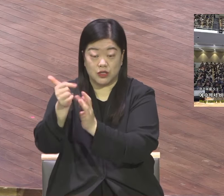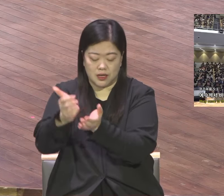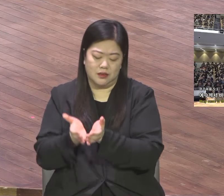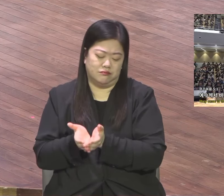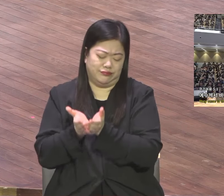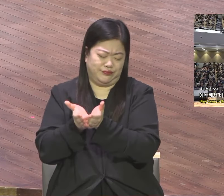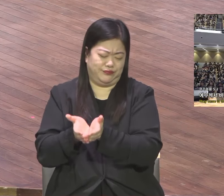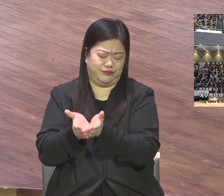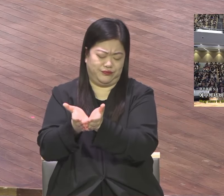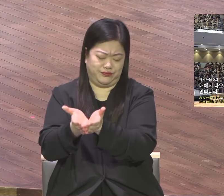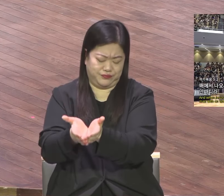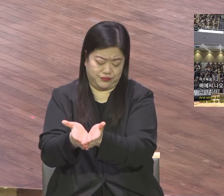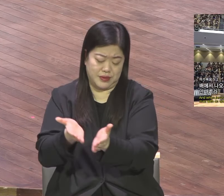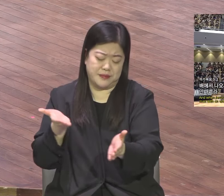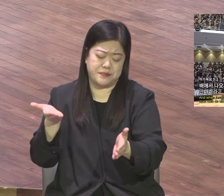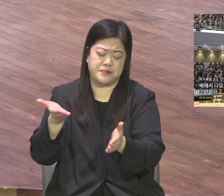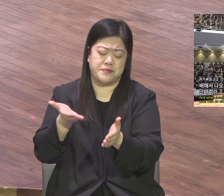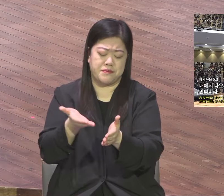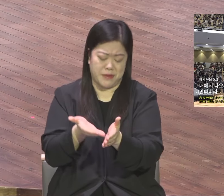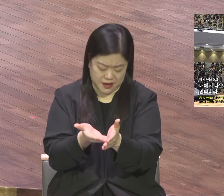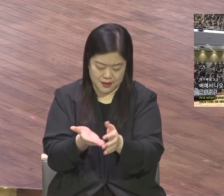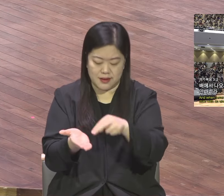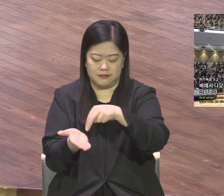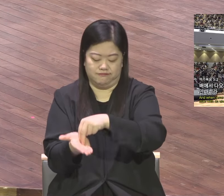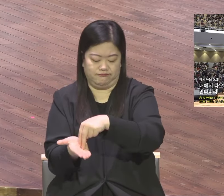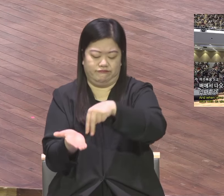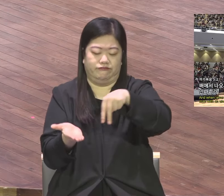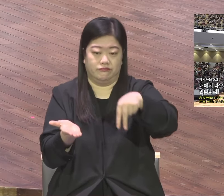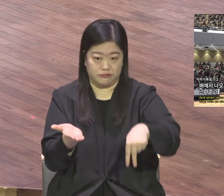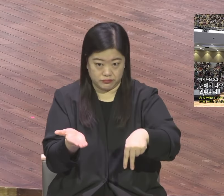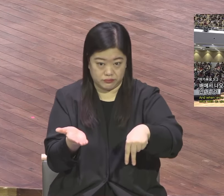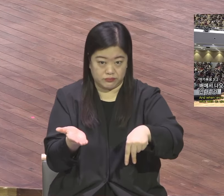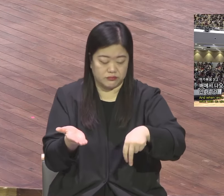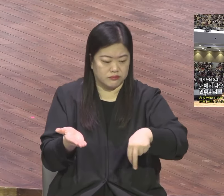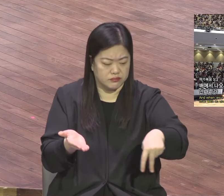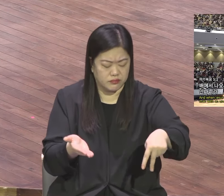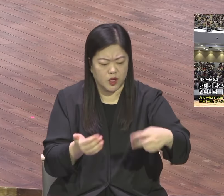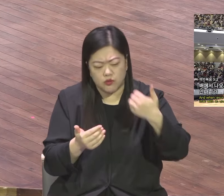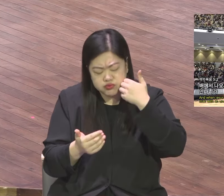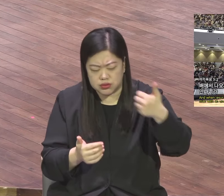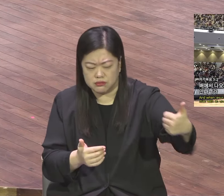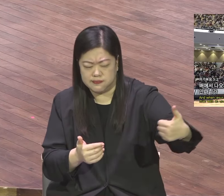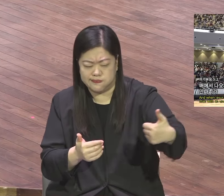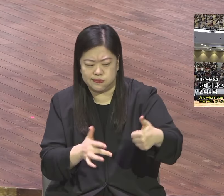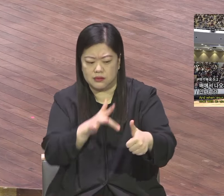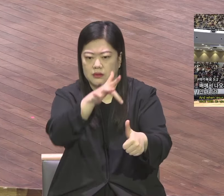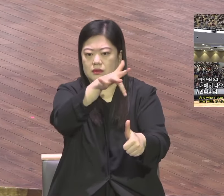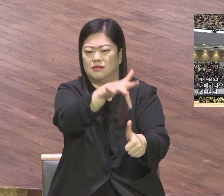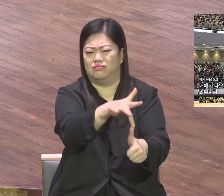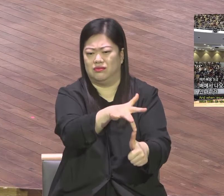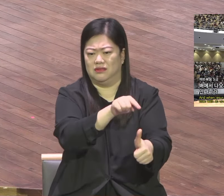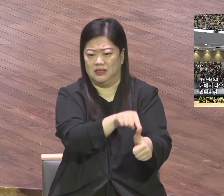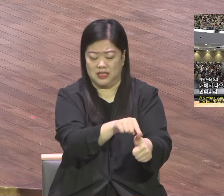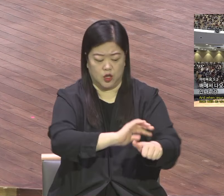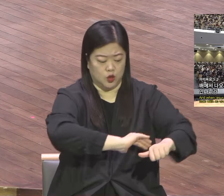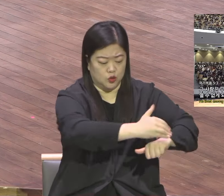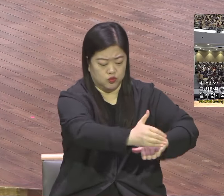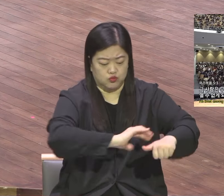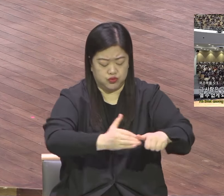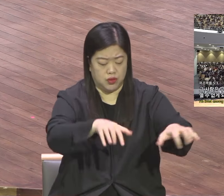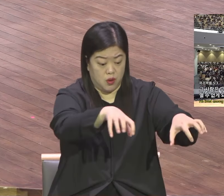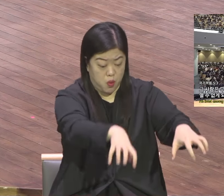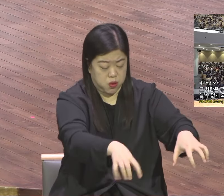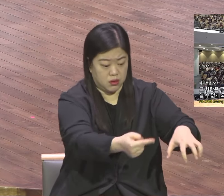건너편 거라사인의 지방에 이르러 배에서 나오심에 곧 더러운 귀신 들린 사람이 무덤 사이에서 나와 예수를